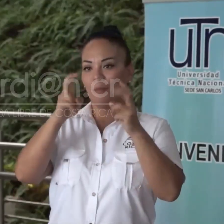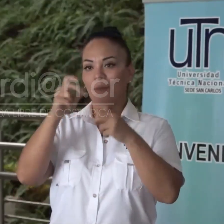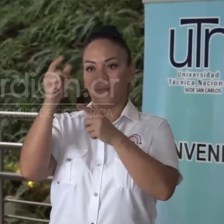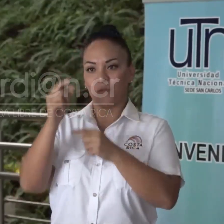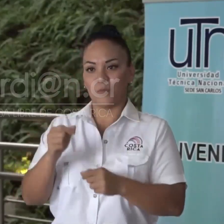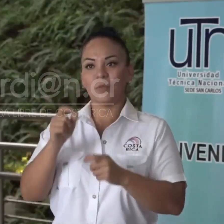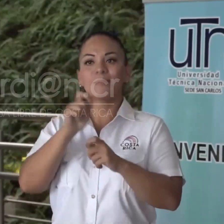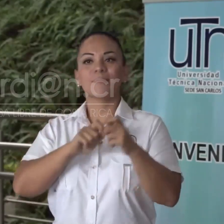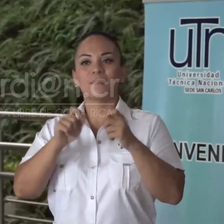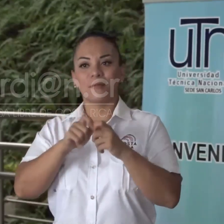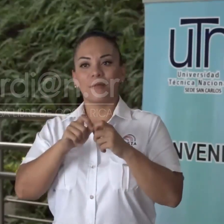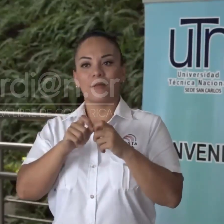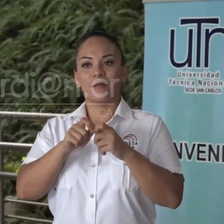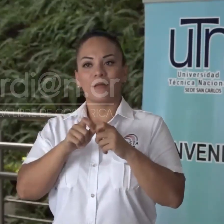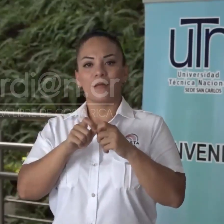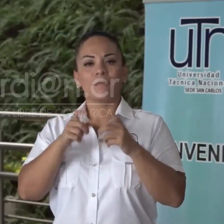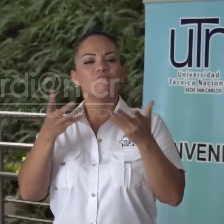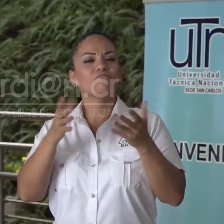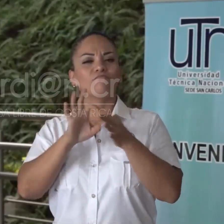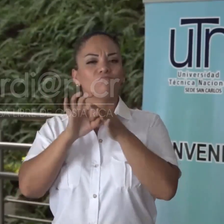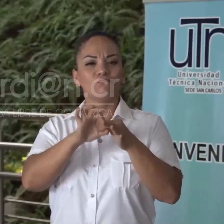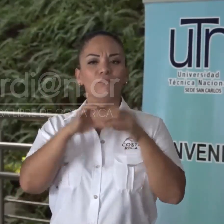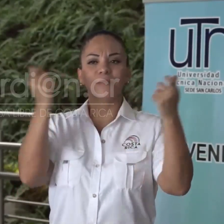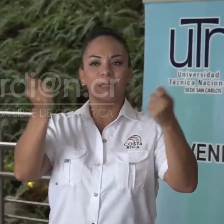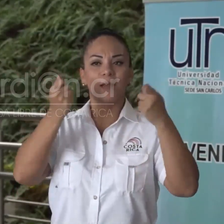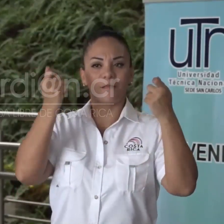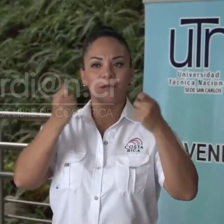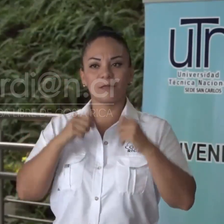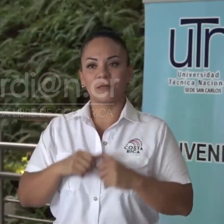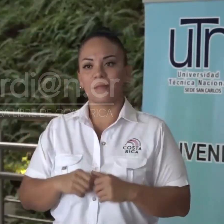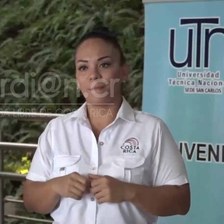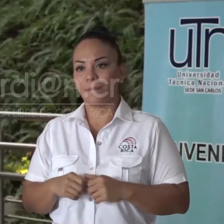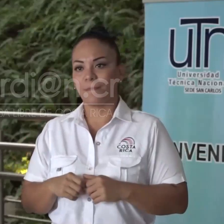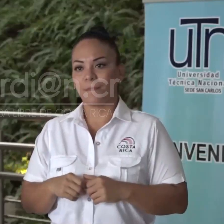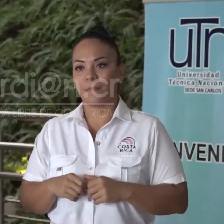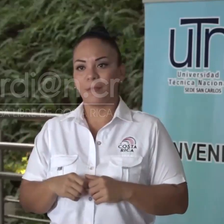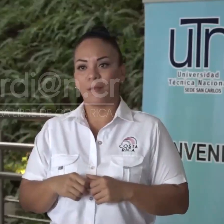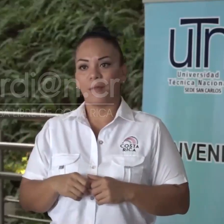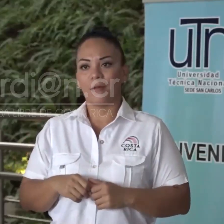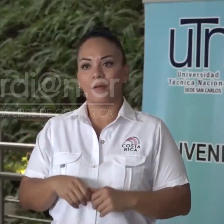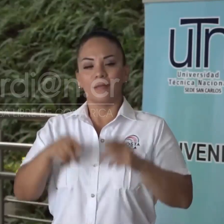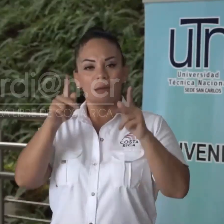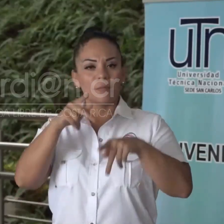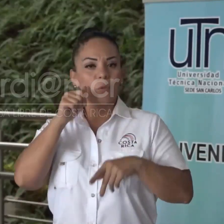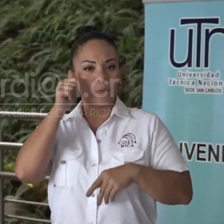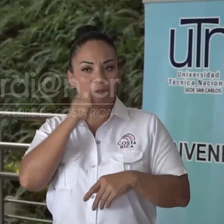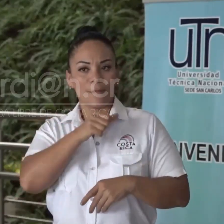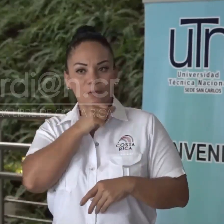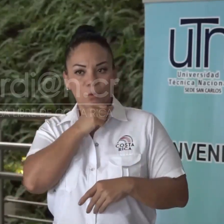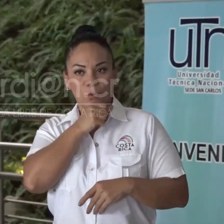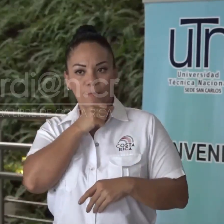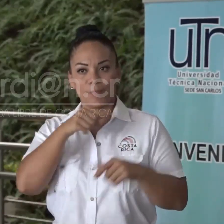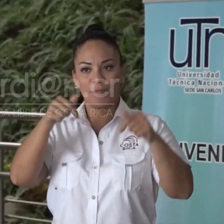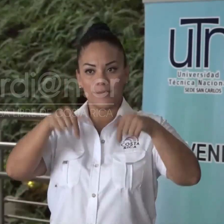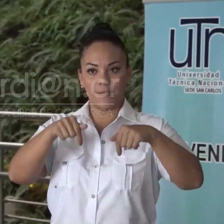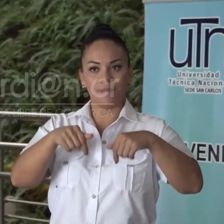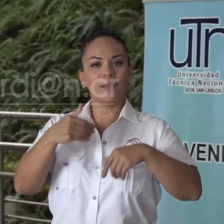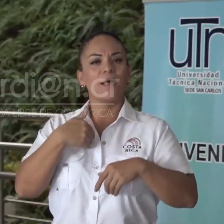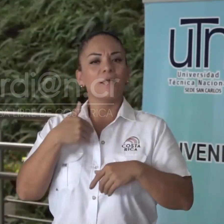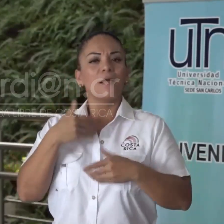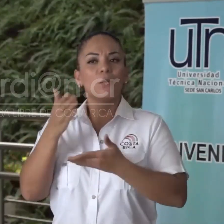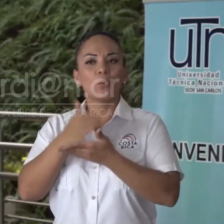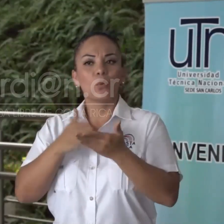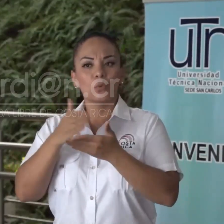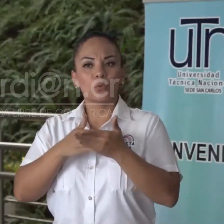pero específicamente en el marco de la celebración de la protección o de la persona adulta mayor. Acá hay